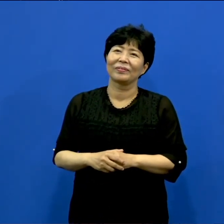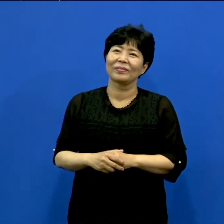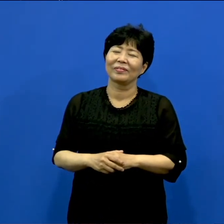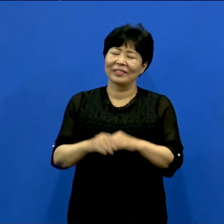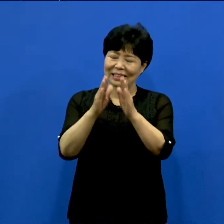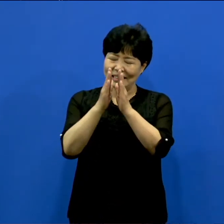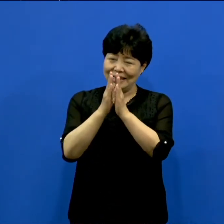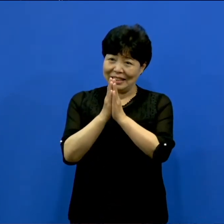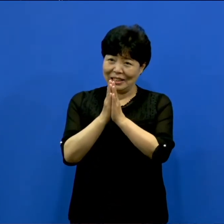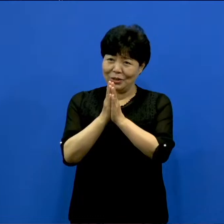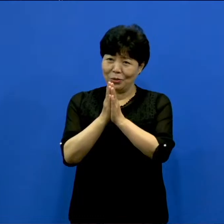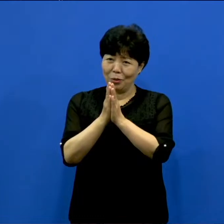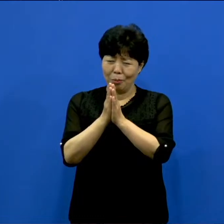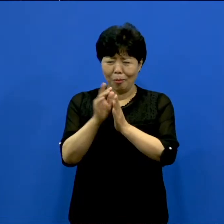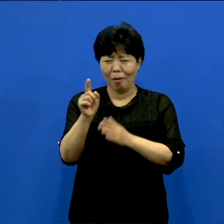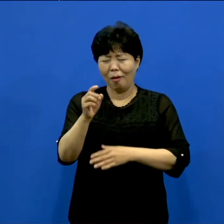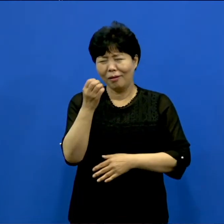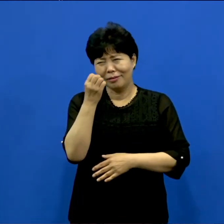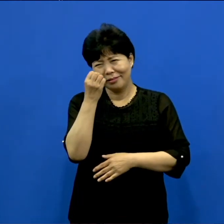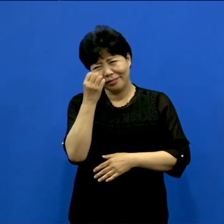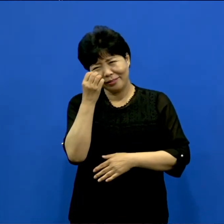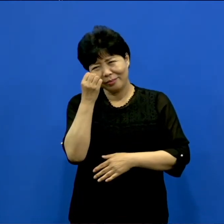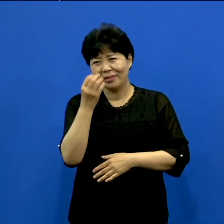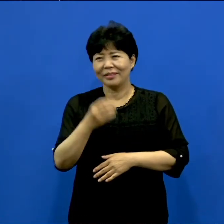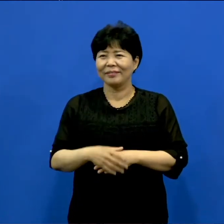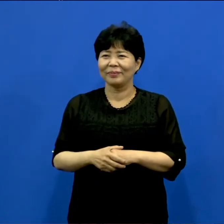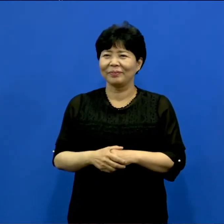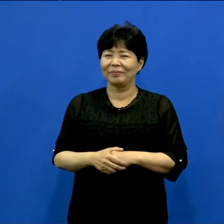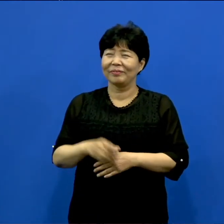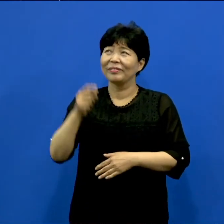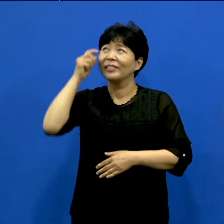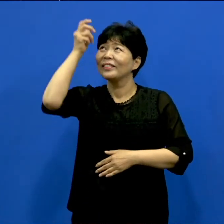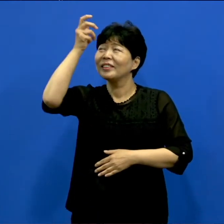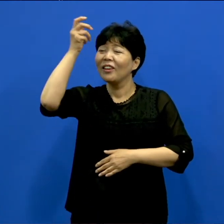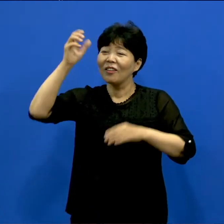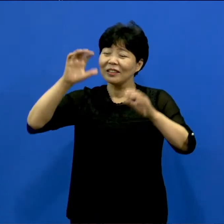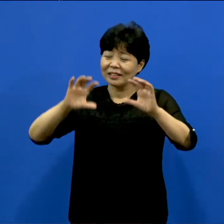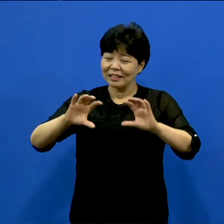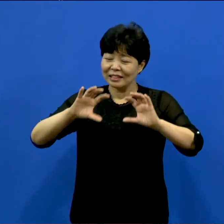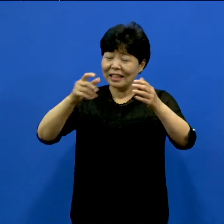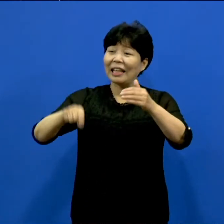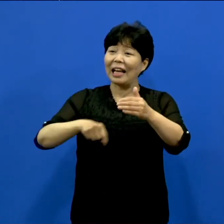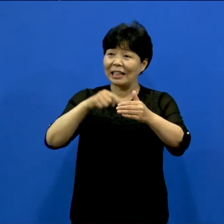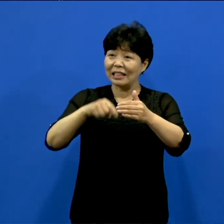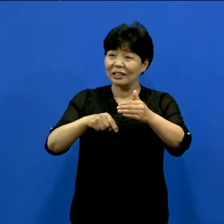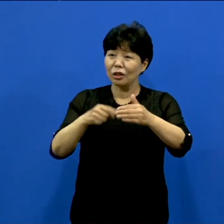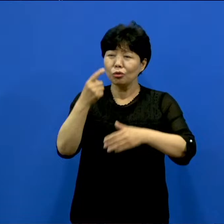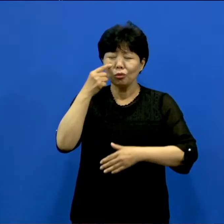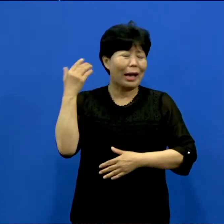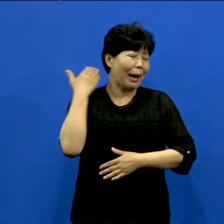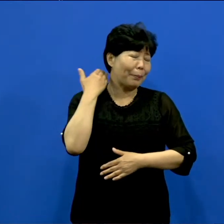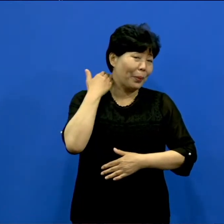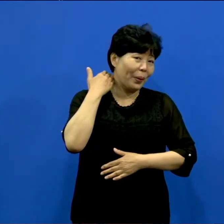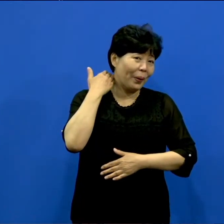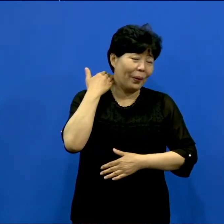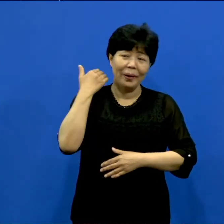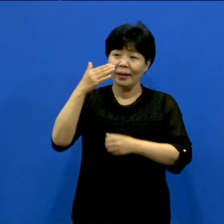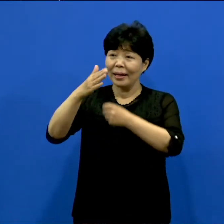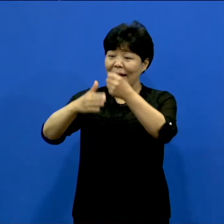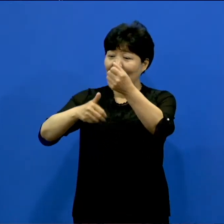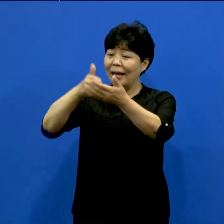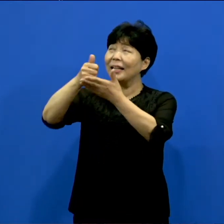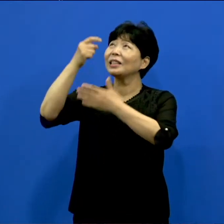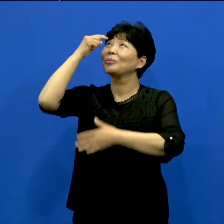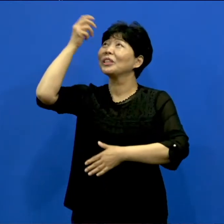기도는 여러분 신비로운 거잖아요. 영적 세계에서 일어나는 게 안 보이는 거잖아요 여러분. 하나님의 영이시기 때문에